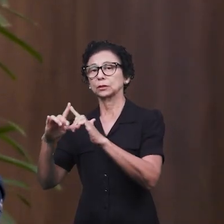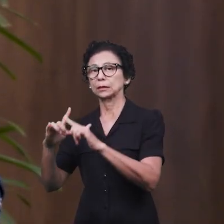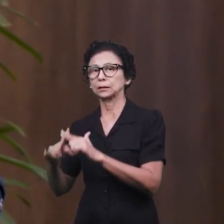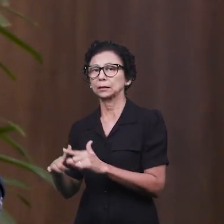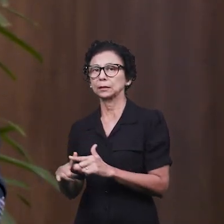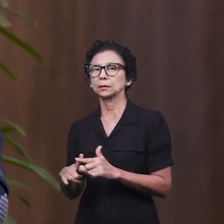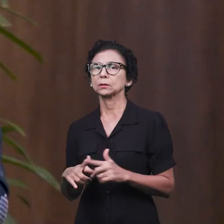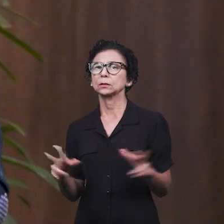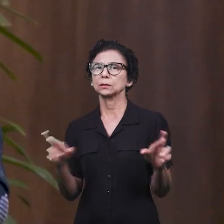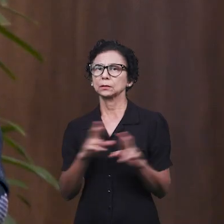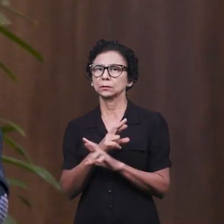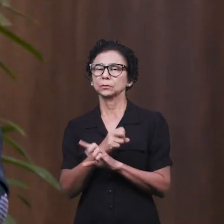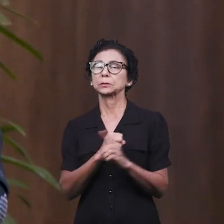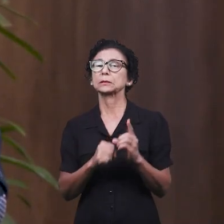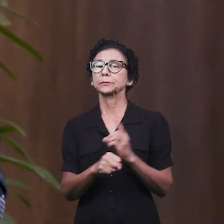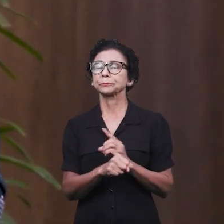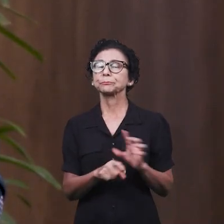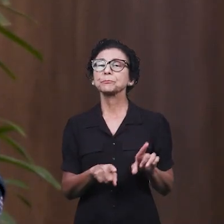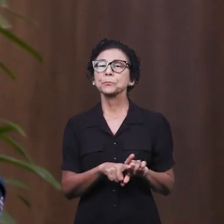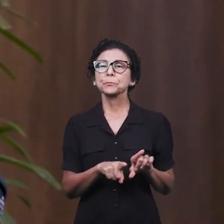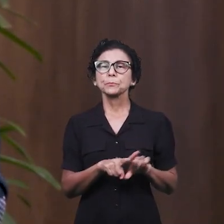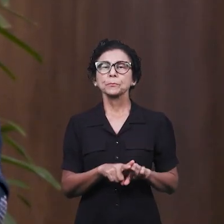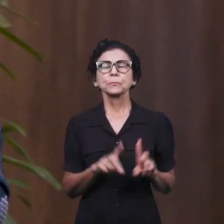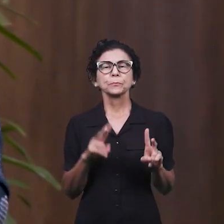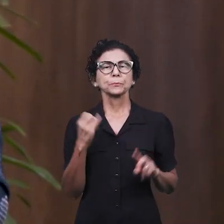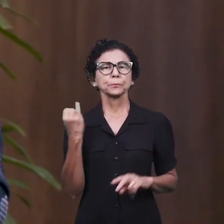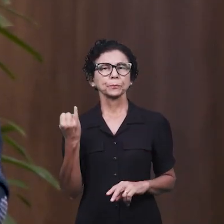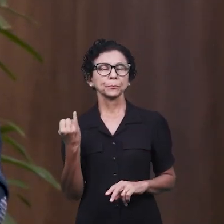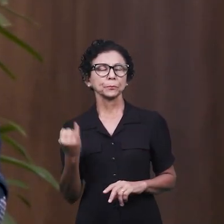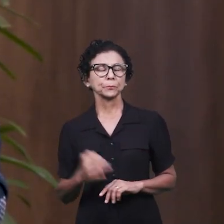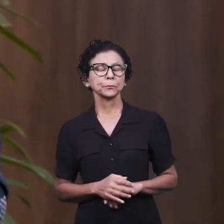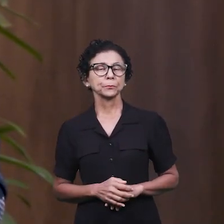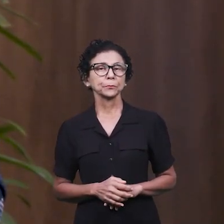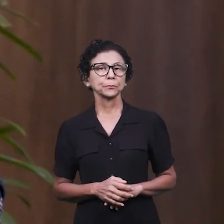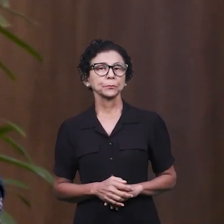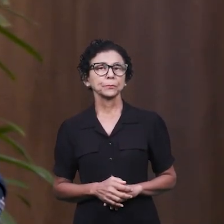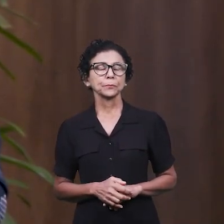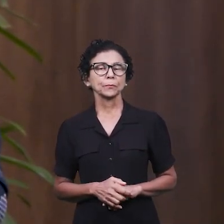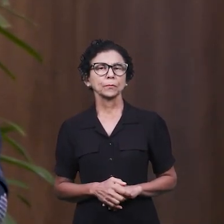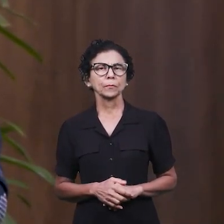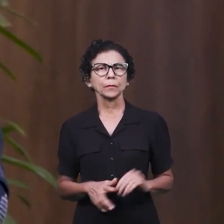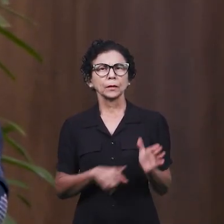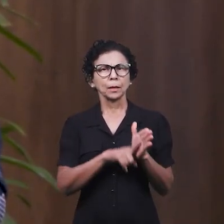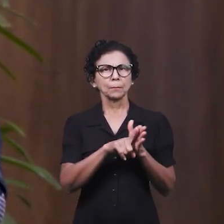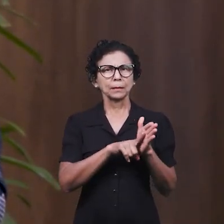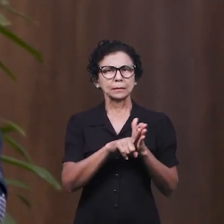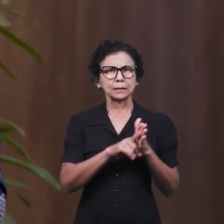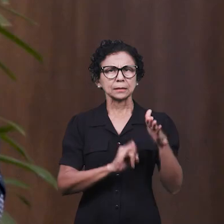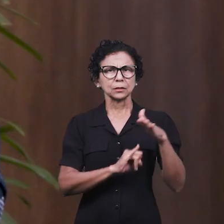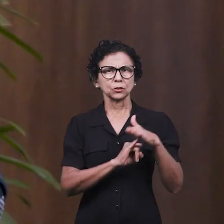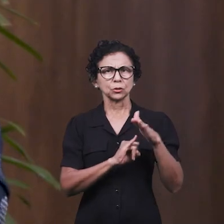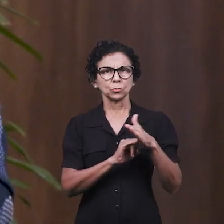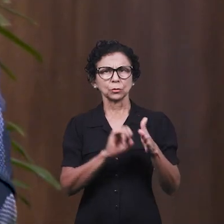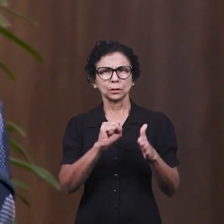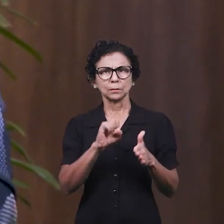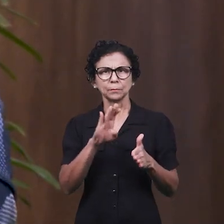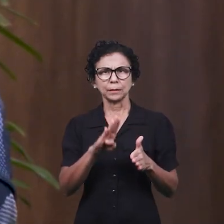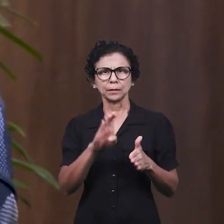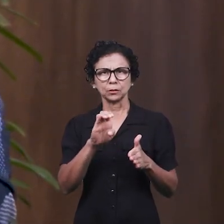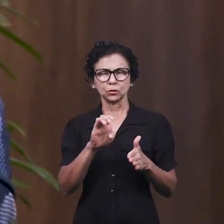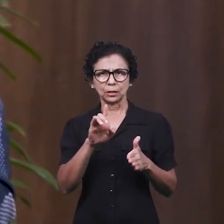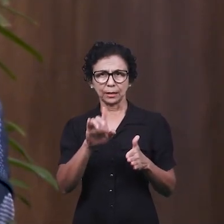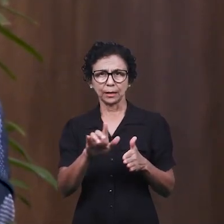no convívio social também. É um tema relevante, pois, de acordo com o IBGE, Instituto Brasileiro